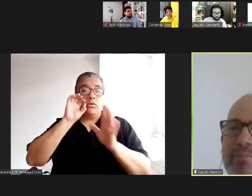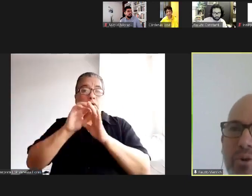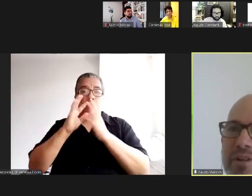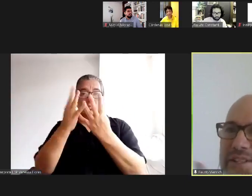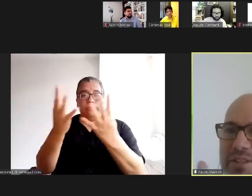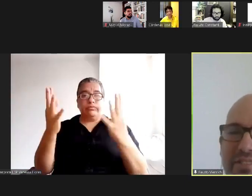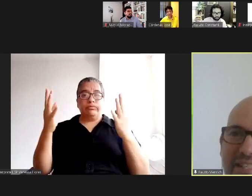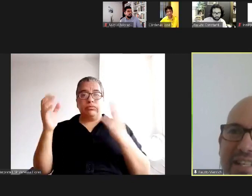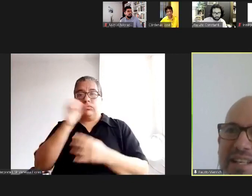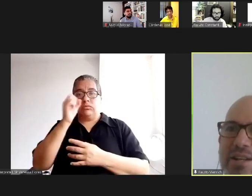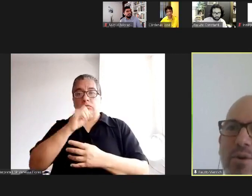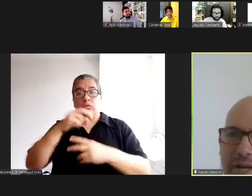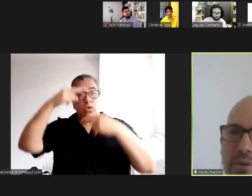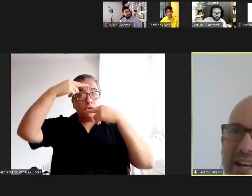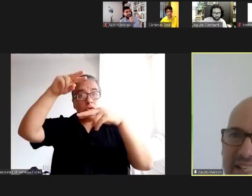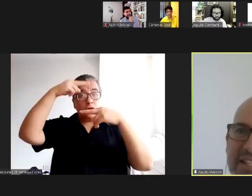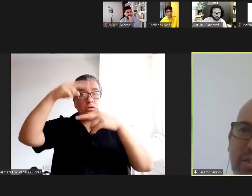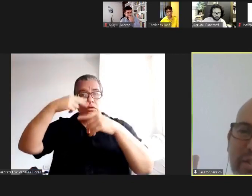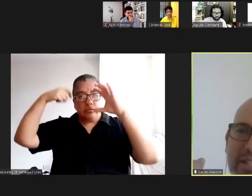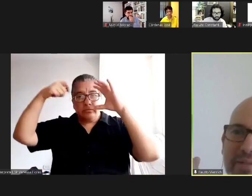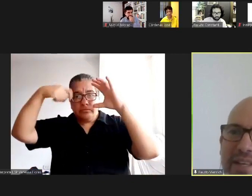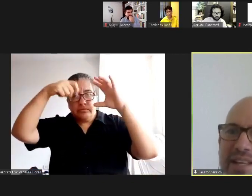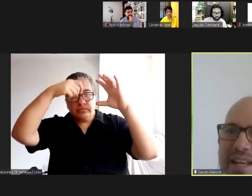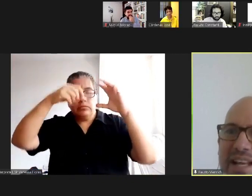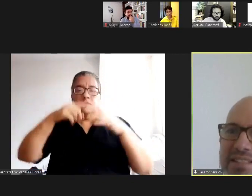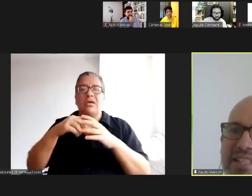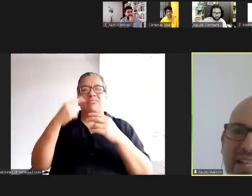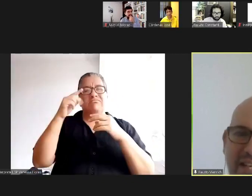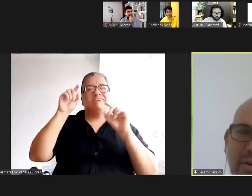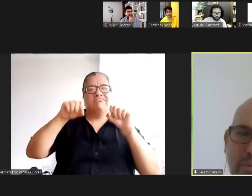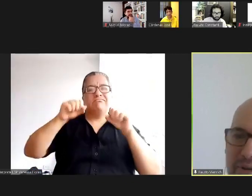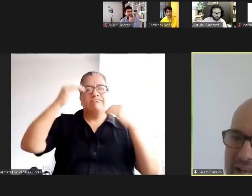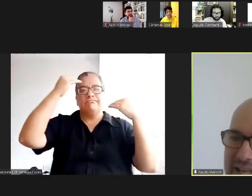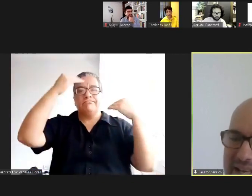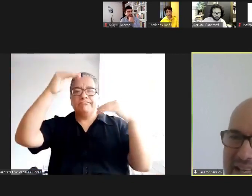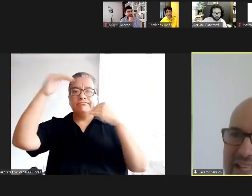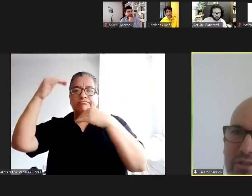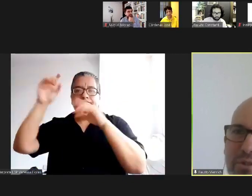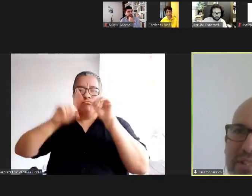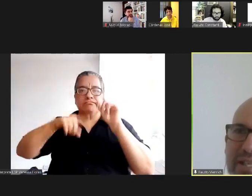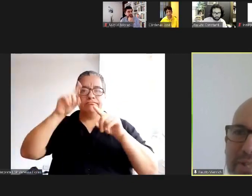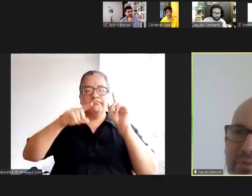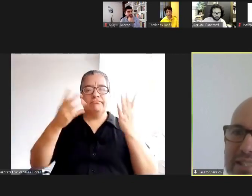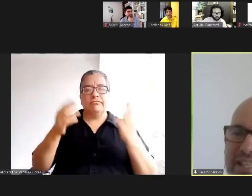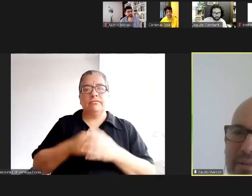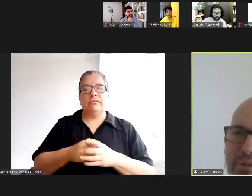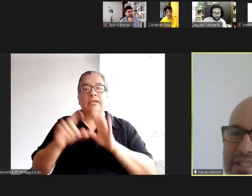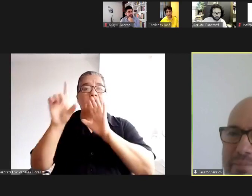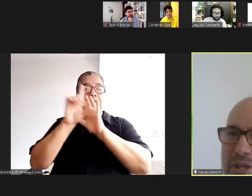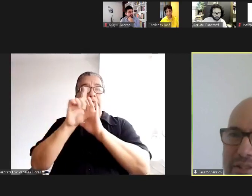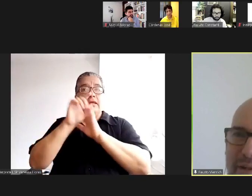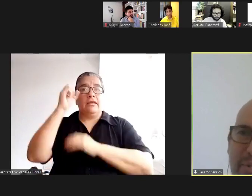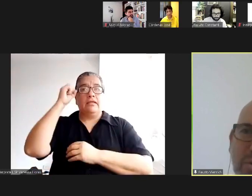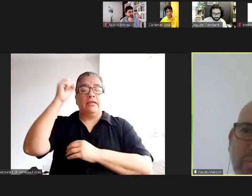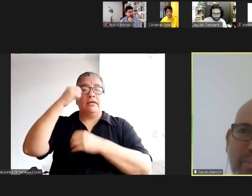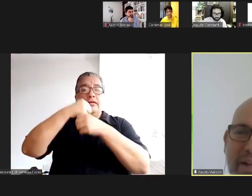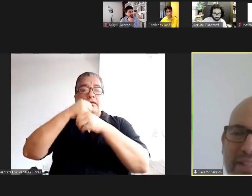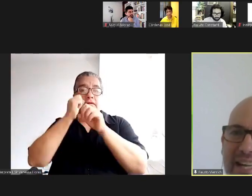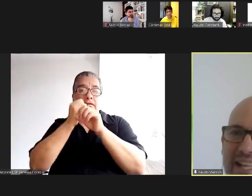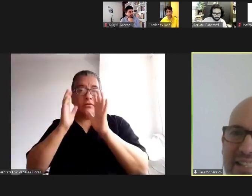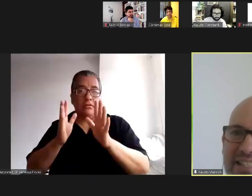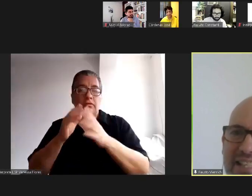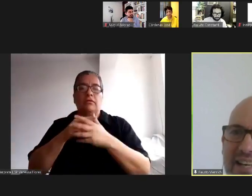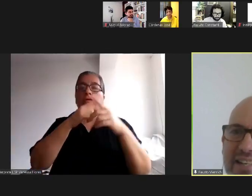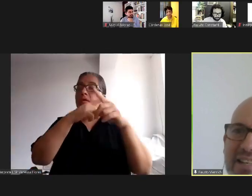por ejemplo, ¿no? Con algunas restricciones. Así es como la Ley de Derecho de Autor establece una serie de excepciones en varios ámbitos a